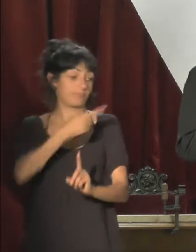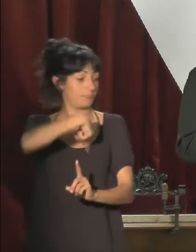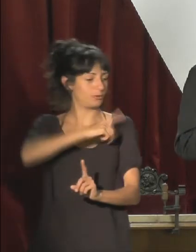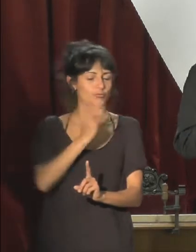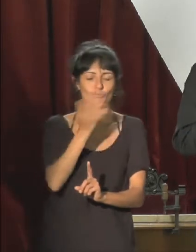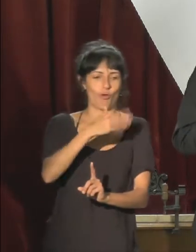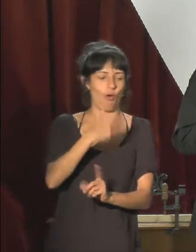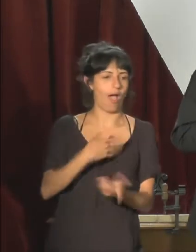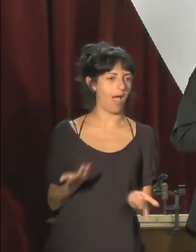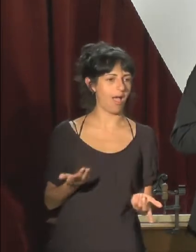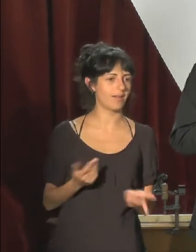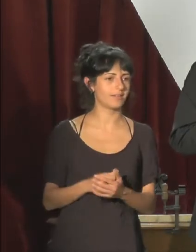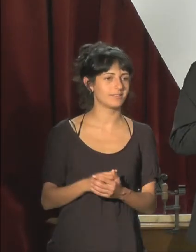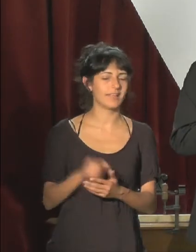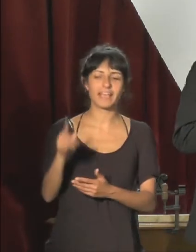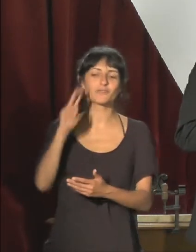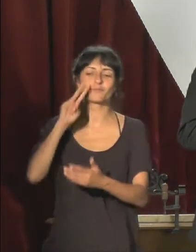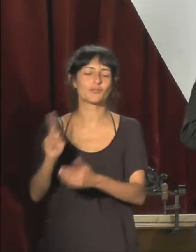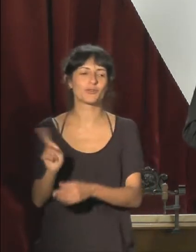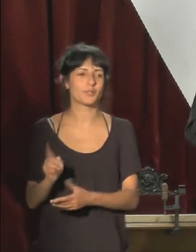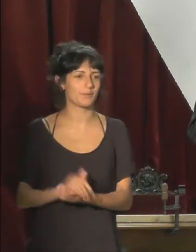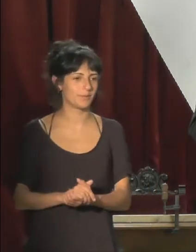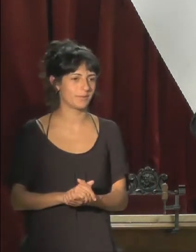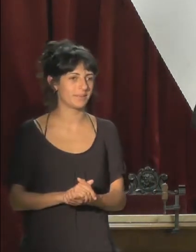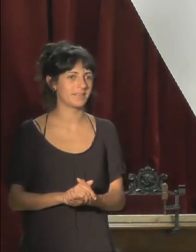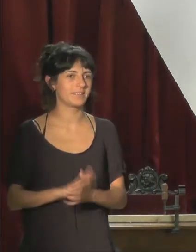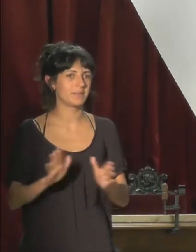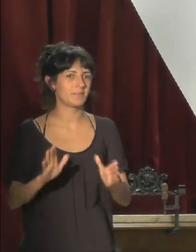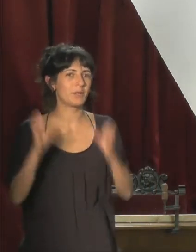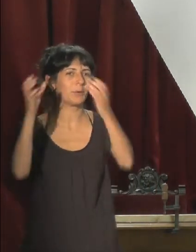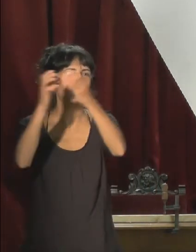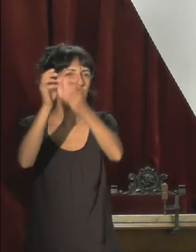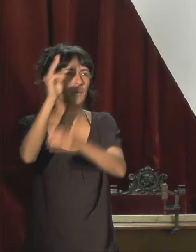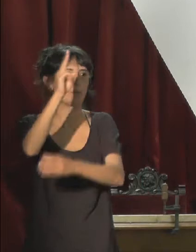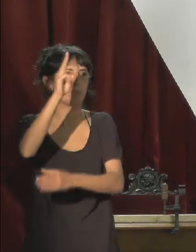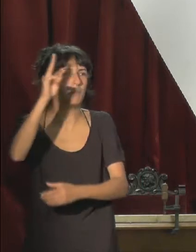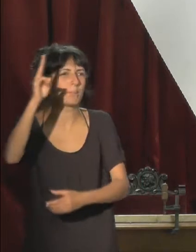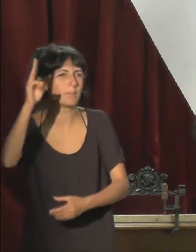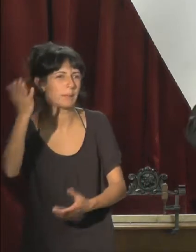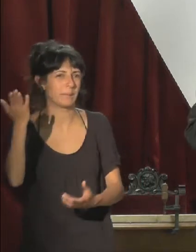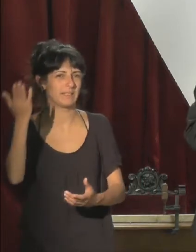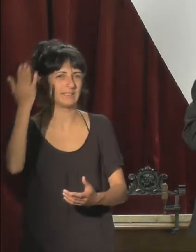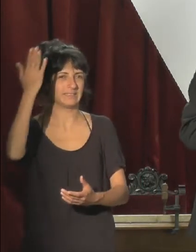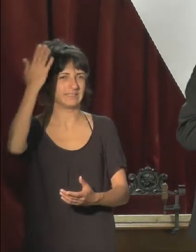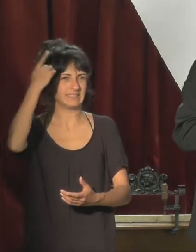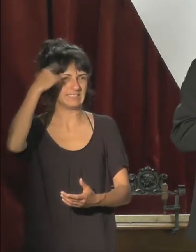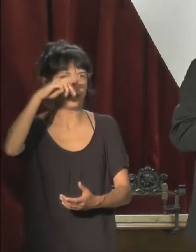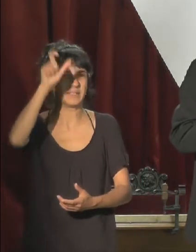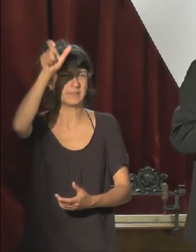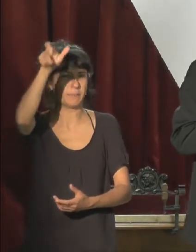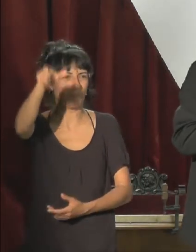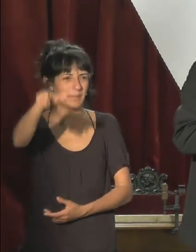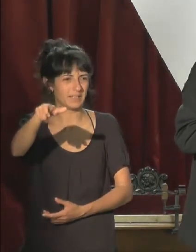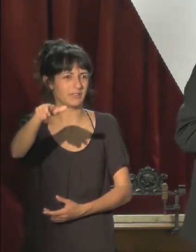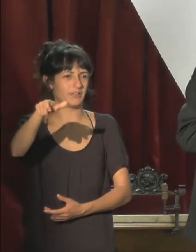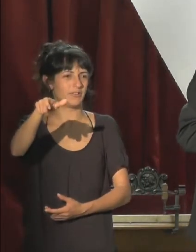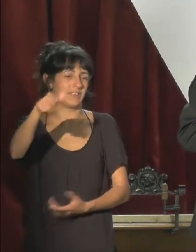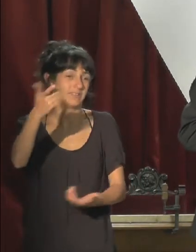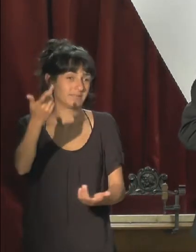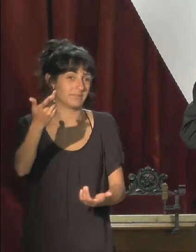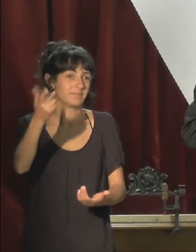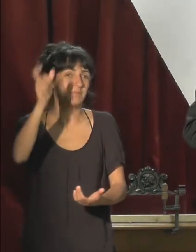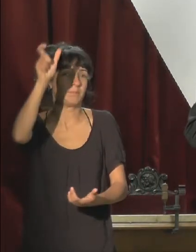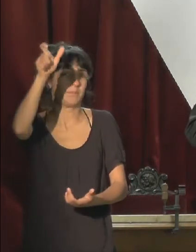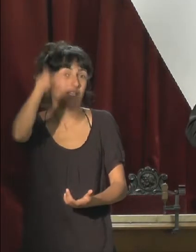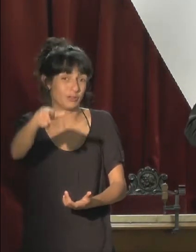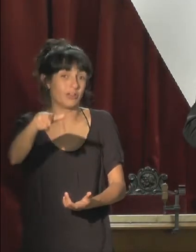polo máis retrógrado do PSOE e por ese animalúnculo político autodenominado